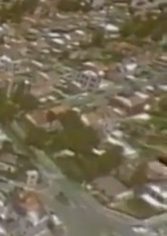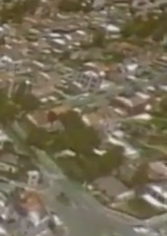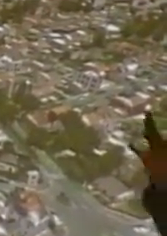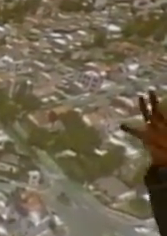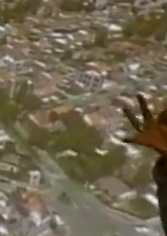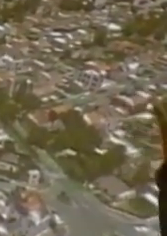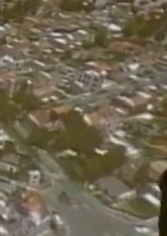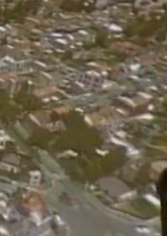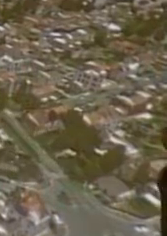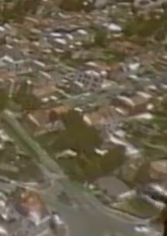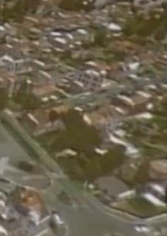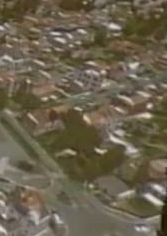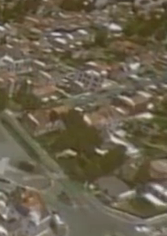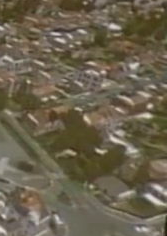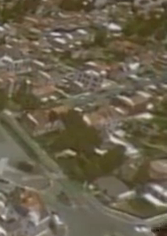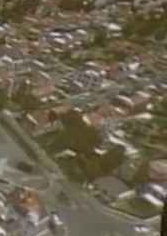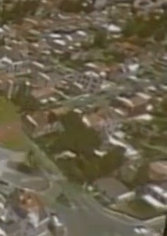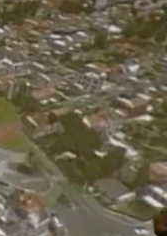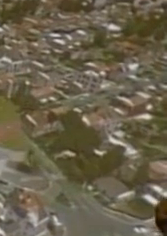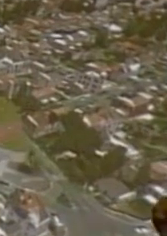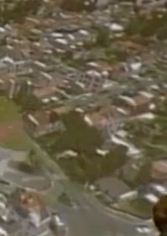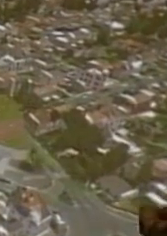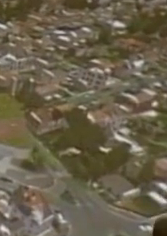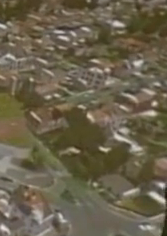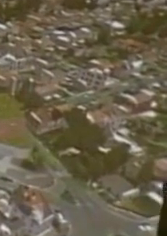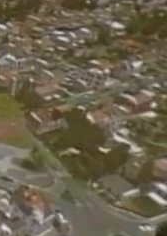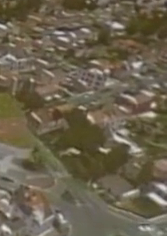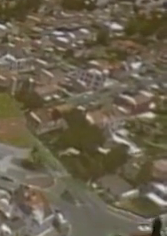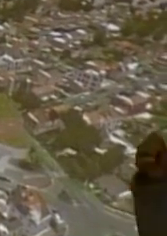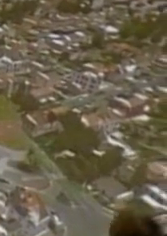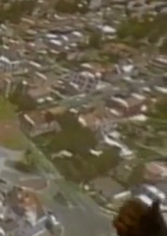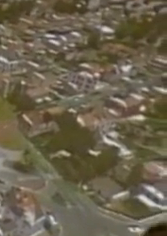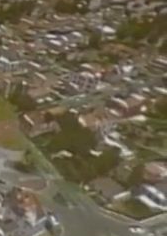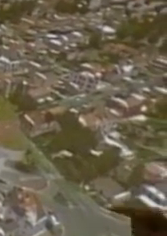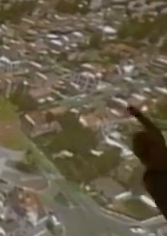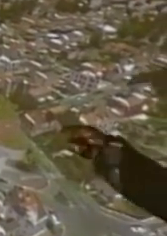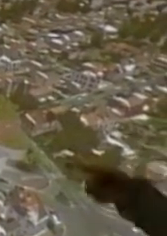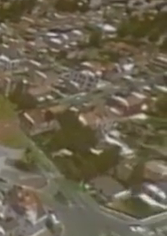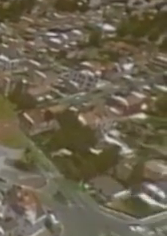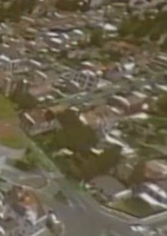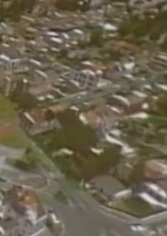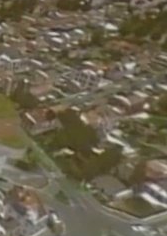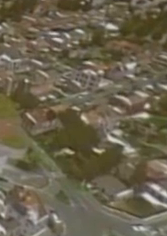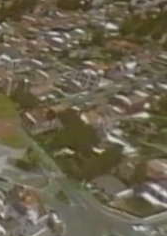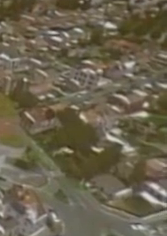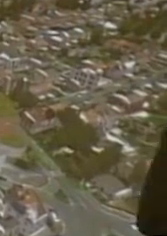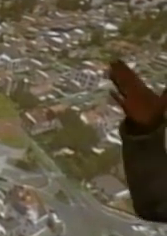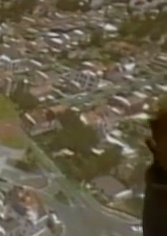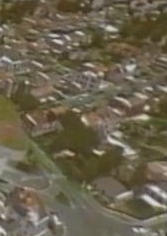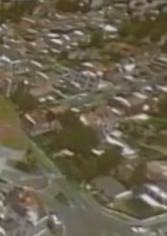000 m² qui permet la construction de ce collège. Vas-y, appuie dessus. Voilà, donc ça c'est le collège qui est en construction